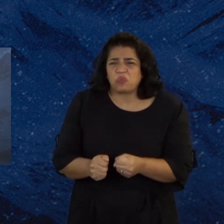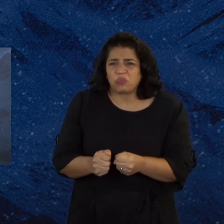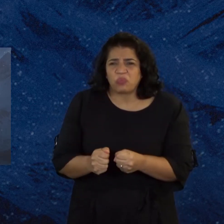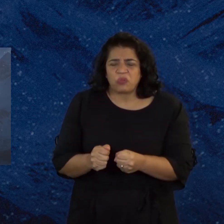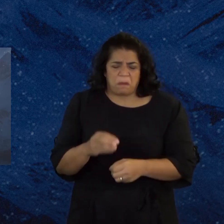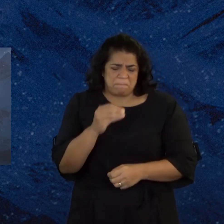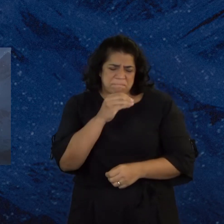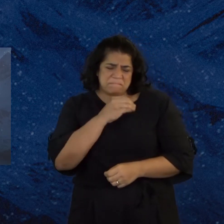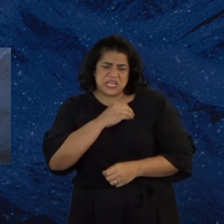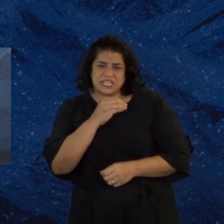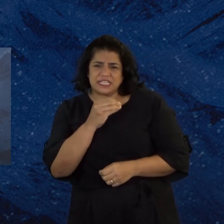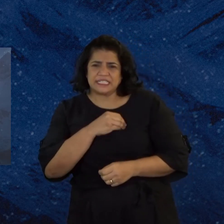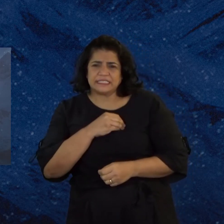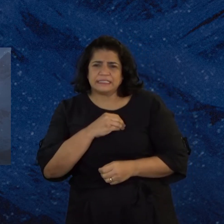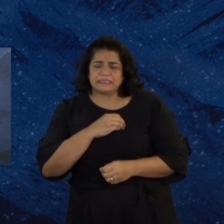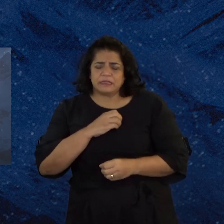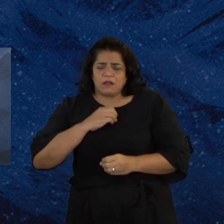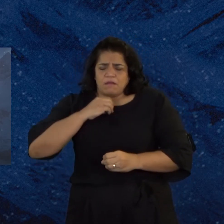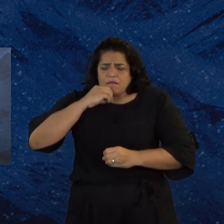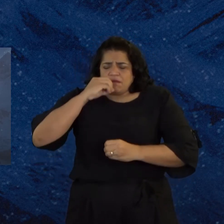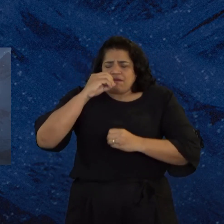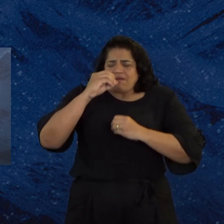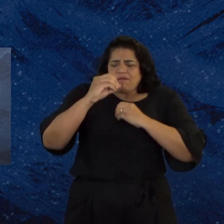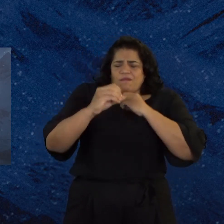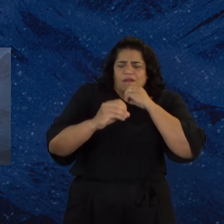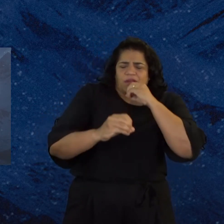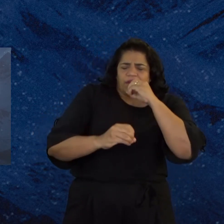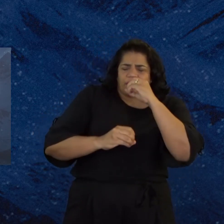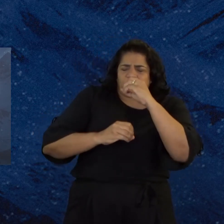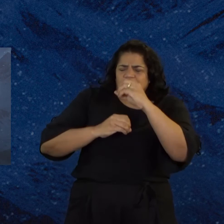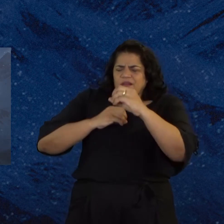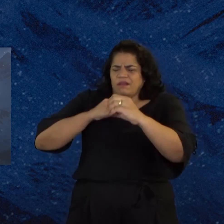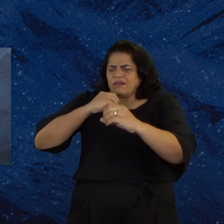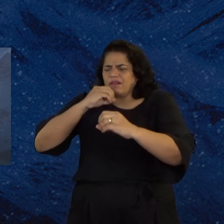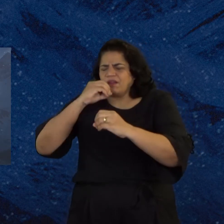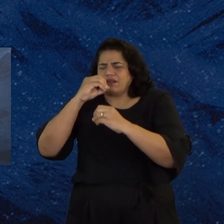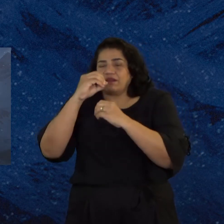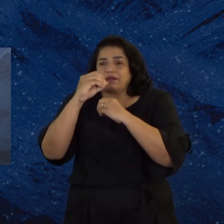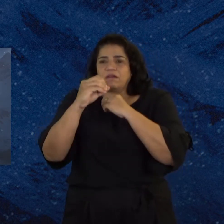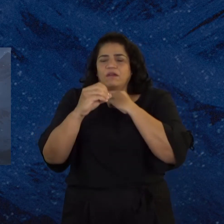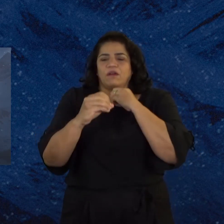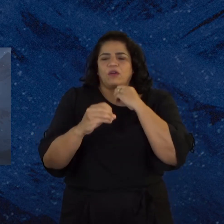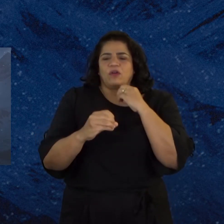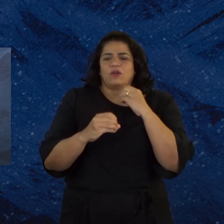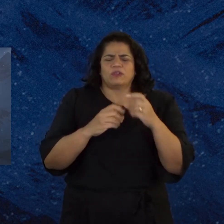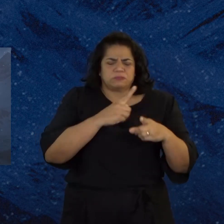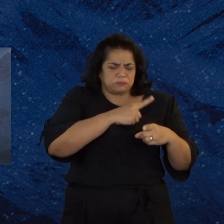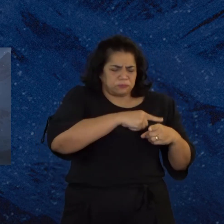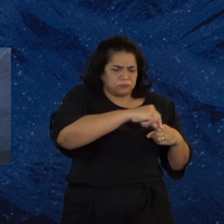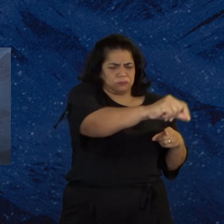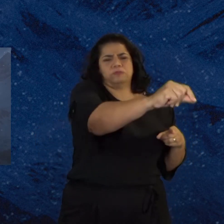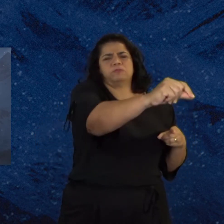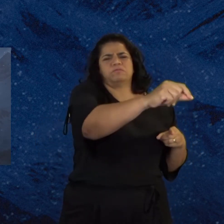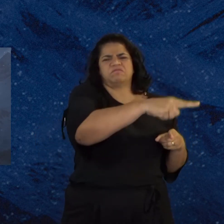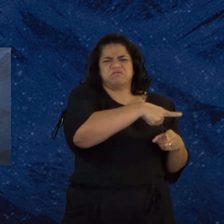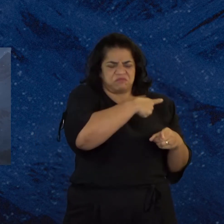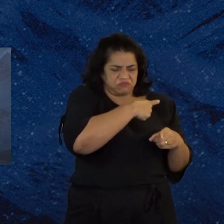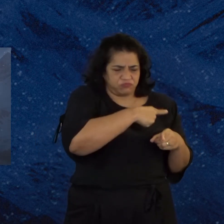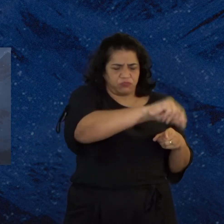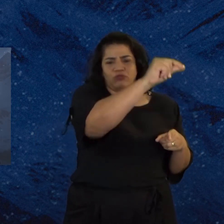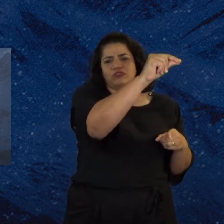todo o pecado. Oh, você está expirando, expira, joga